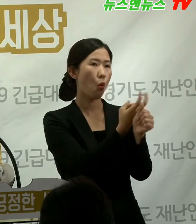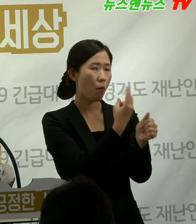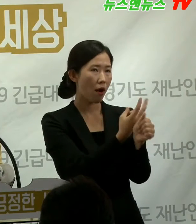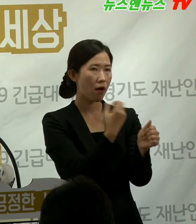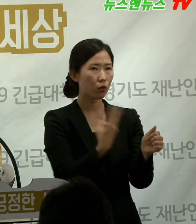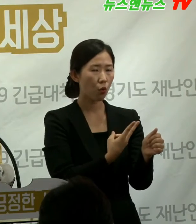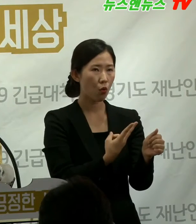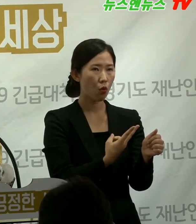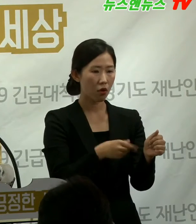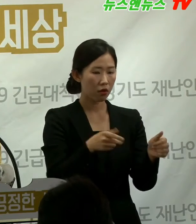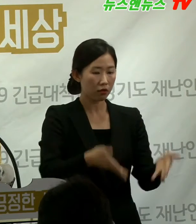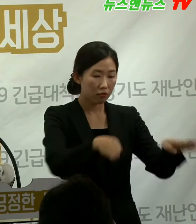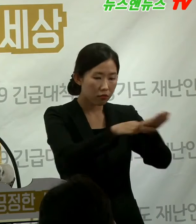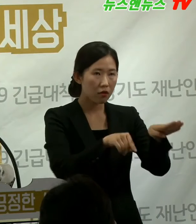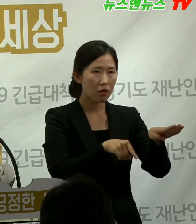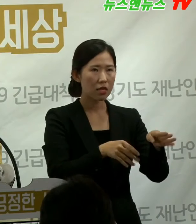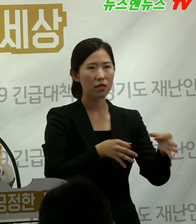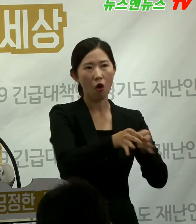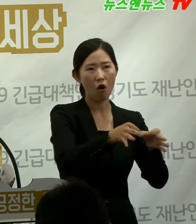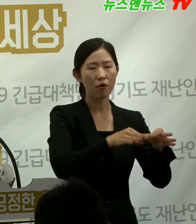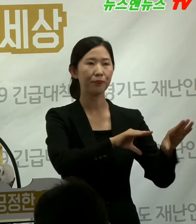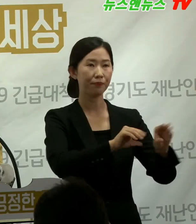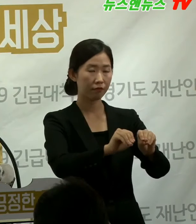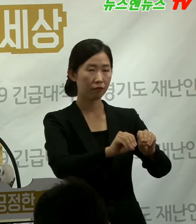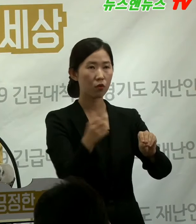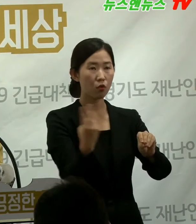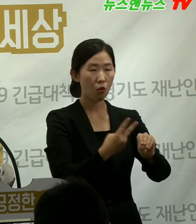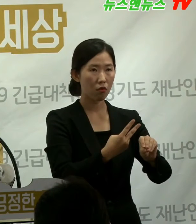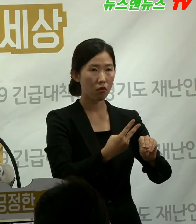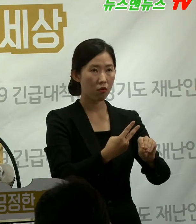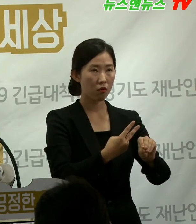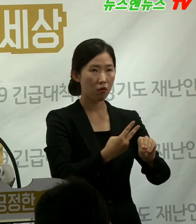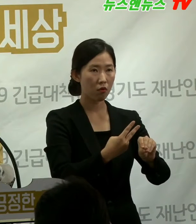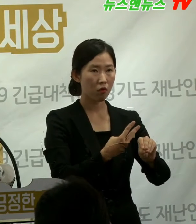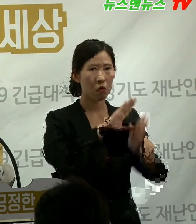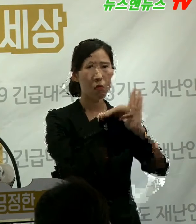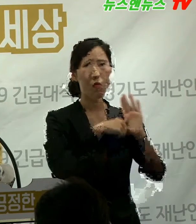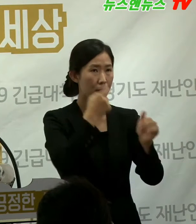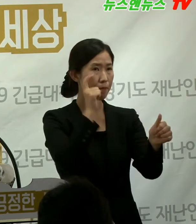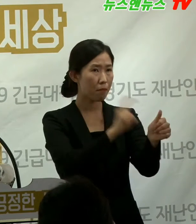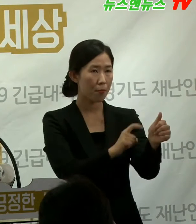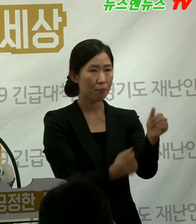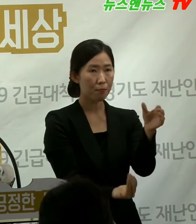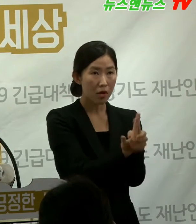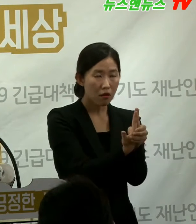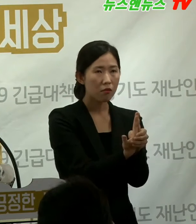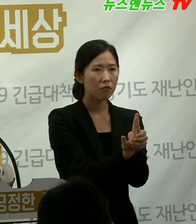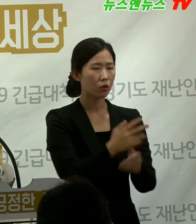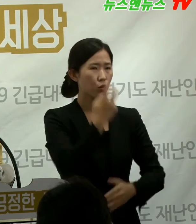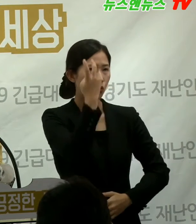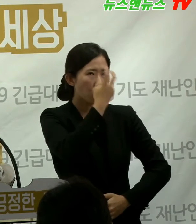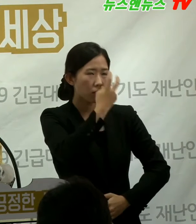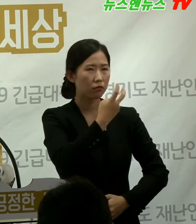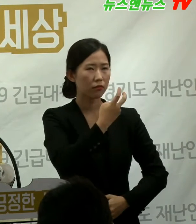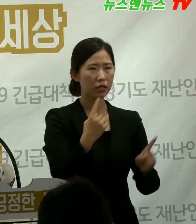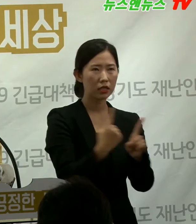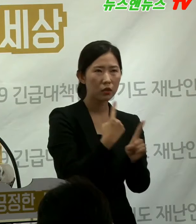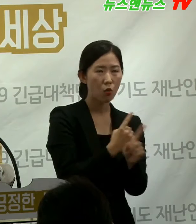직객 영업 금지, 위반에 따른 확진자가 발생 시 조사, 검사, 치료 등